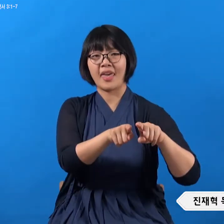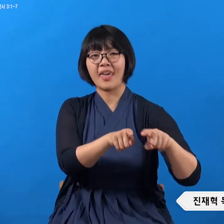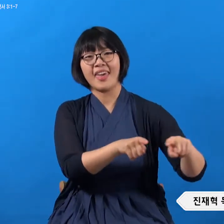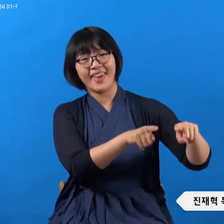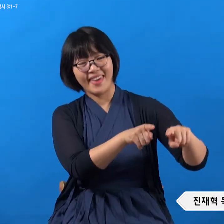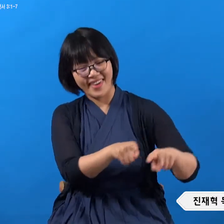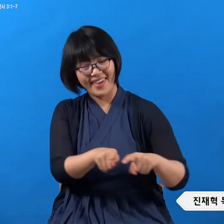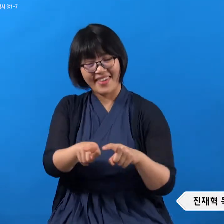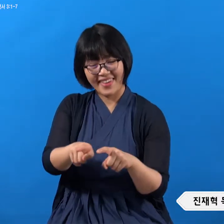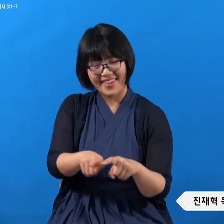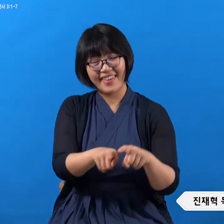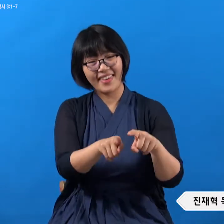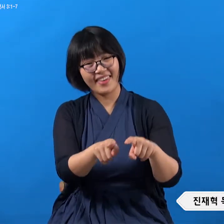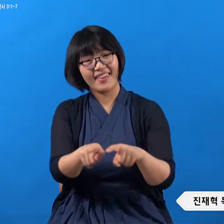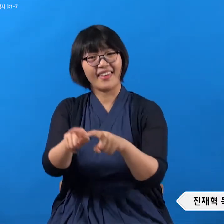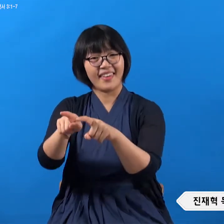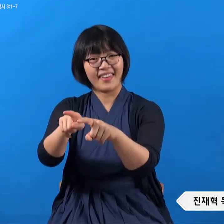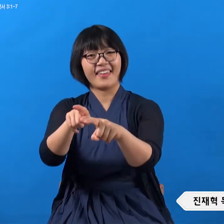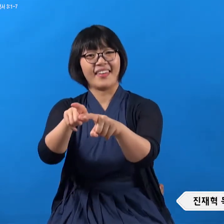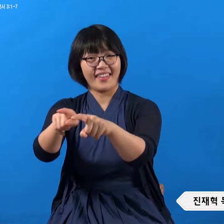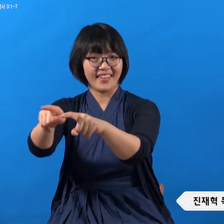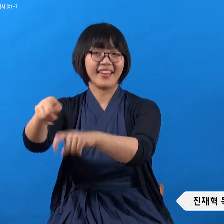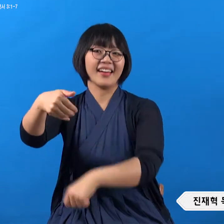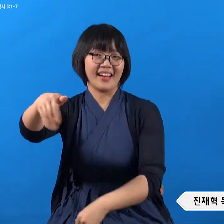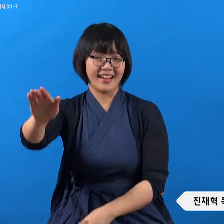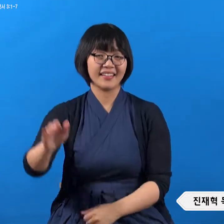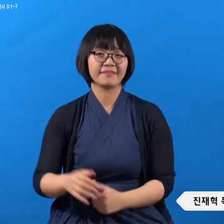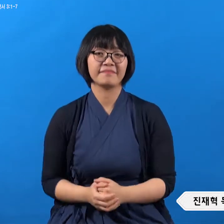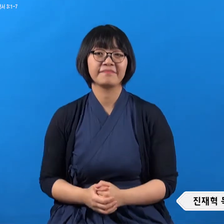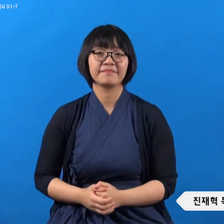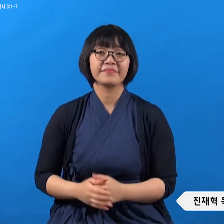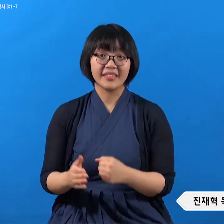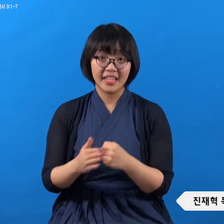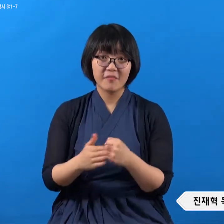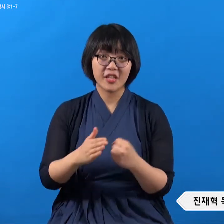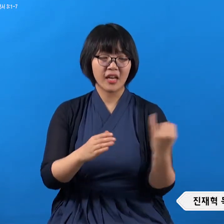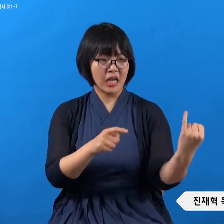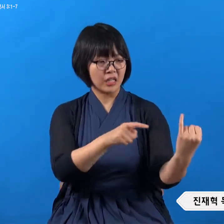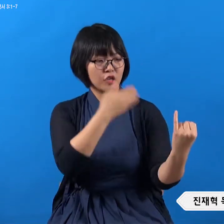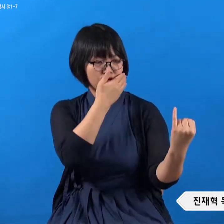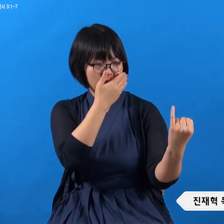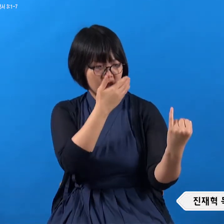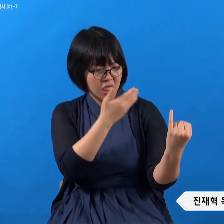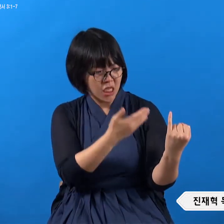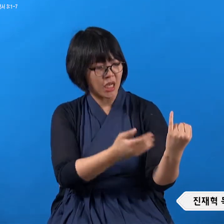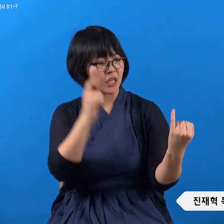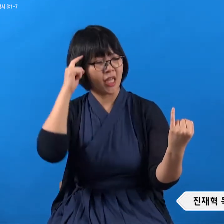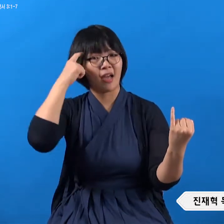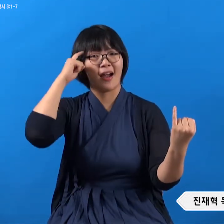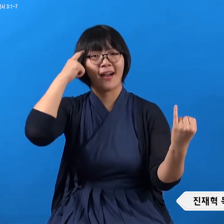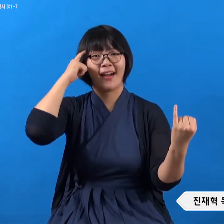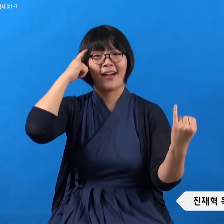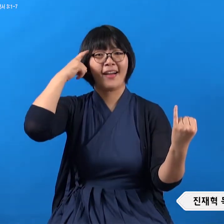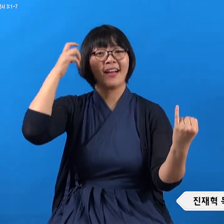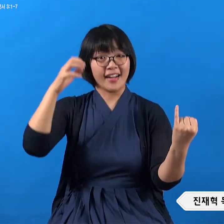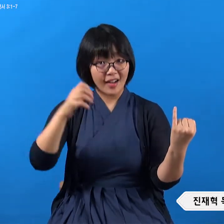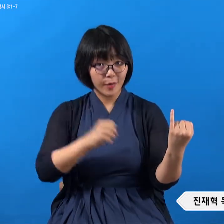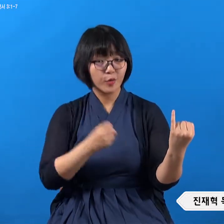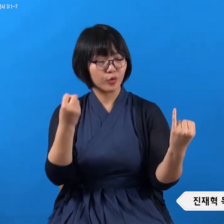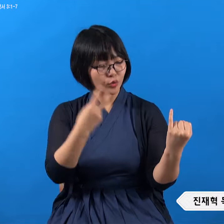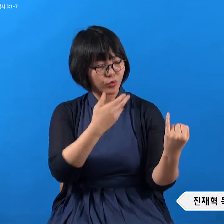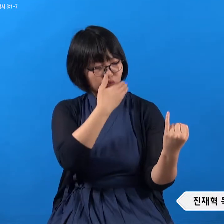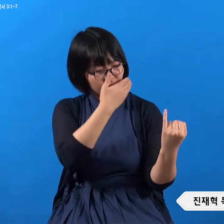유업을 함께 나눌 아내라고 말합니다. 그러므로 소중하게 여기라고, 그리고